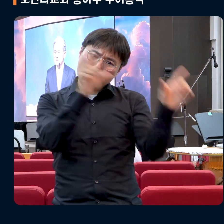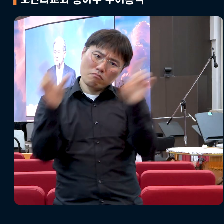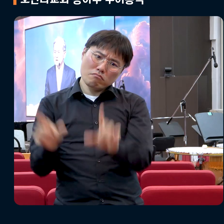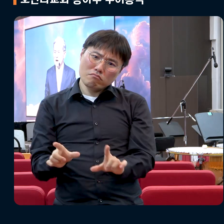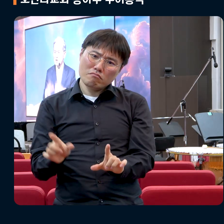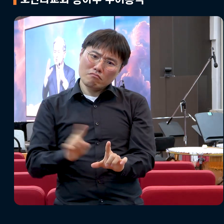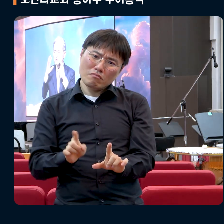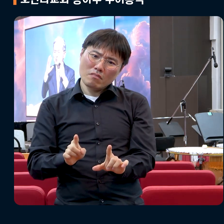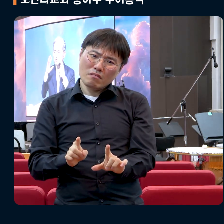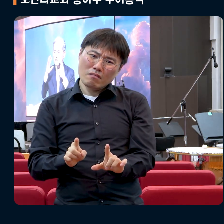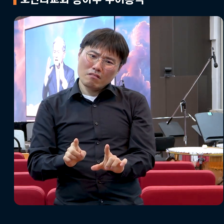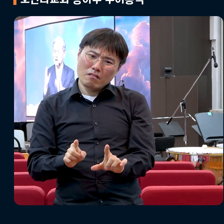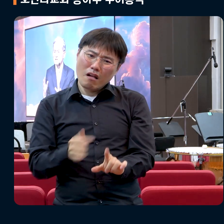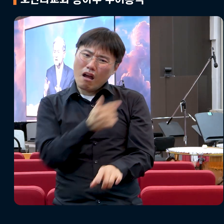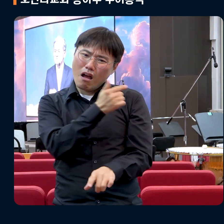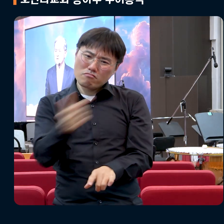삶은